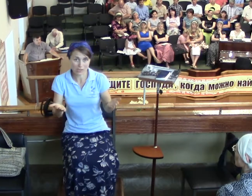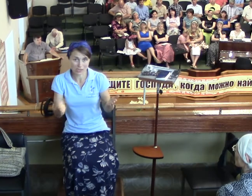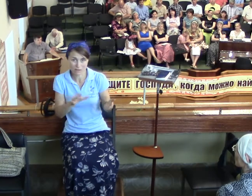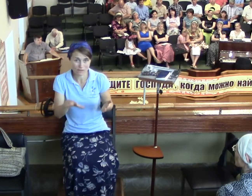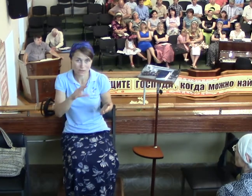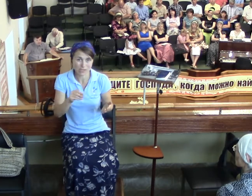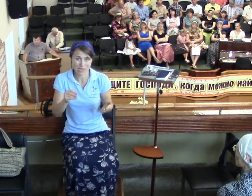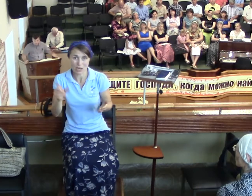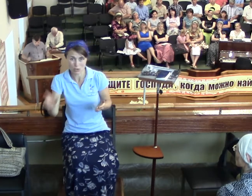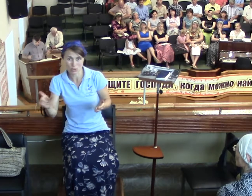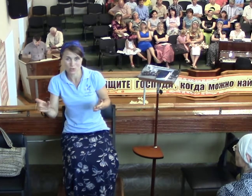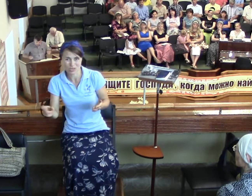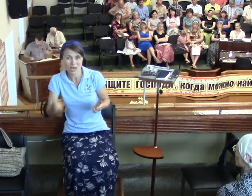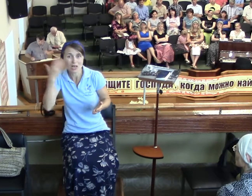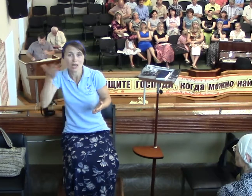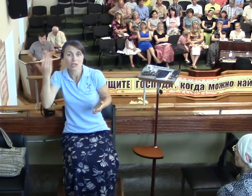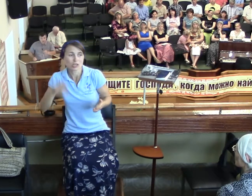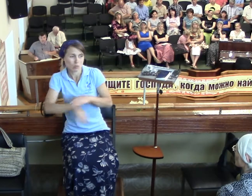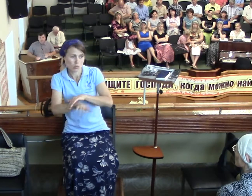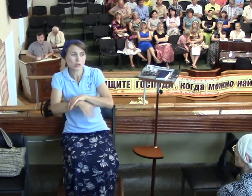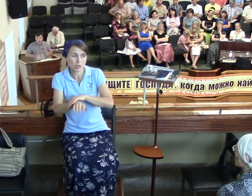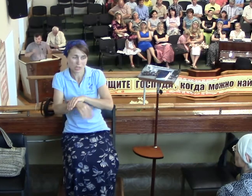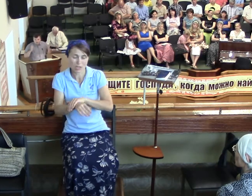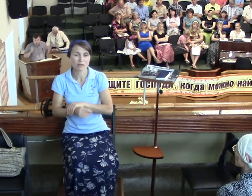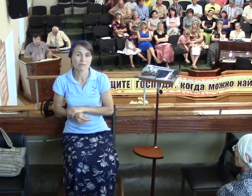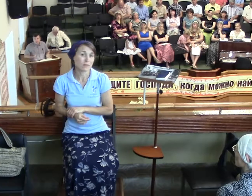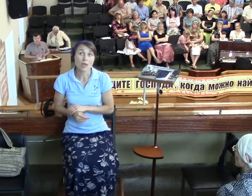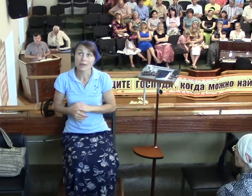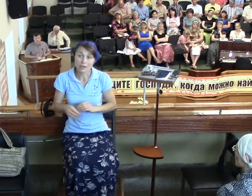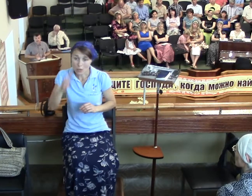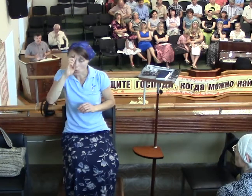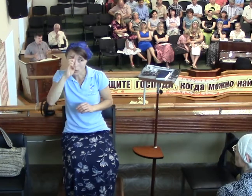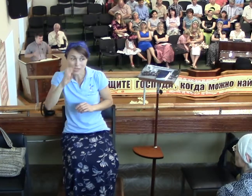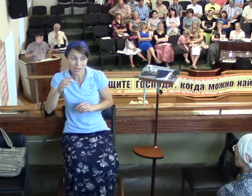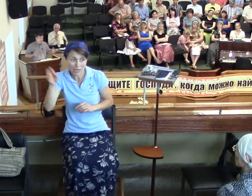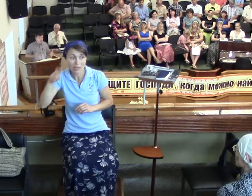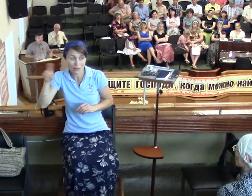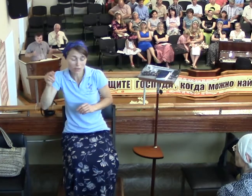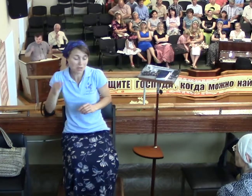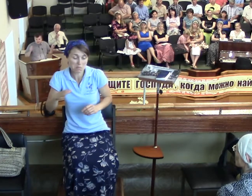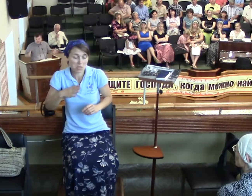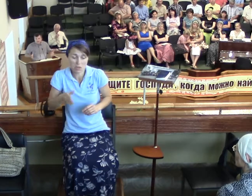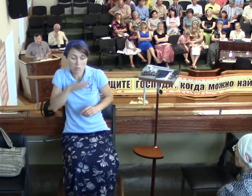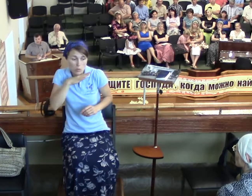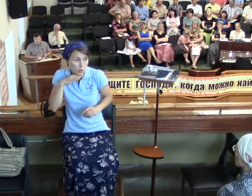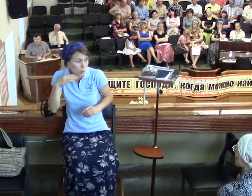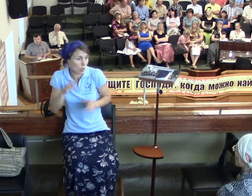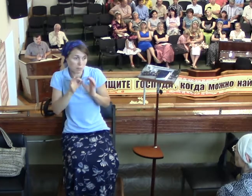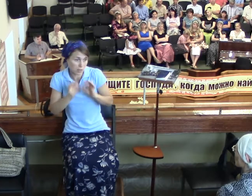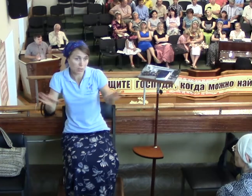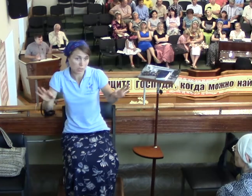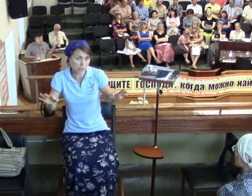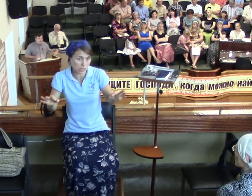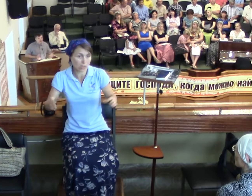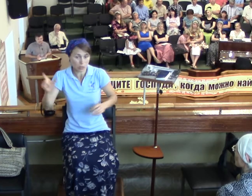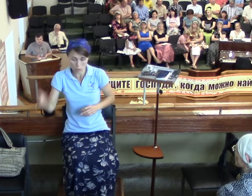окружен многими людьми, многими хорошими людьми он был окружен, на которых можно было полагаться. Возле него были прекрасные предводители